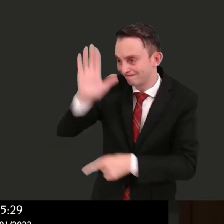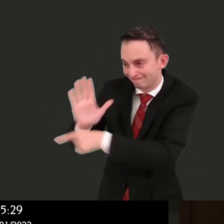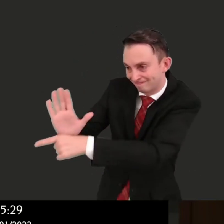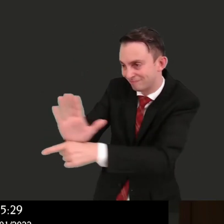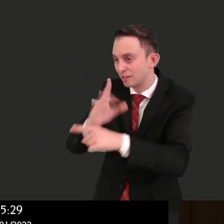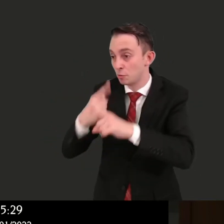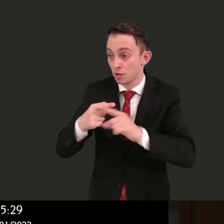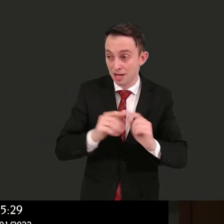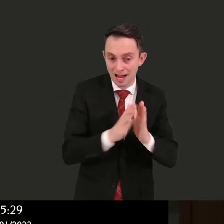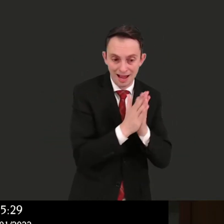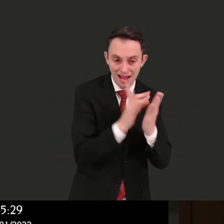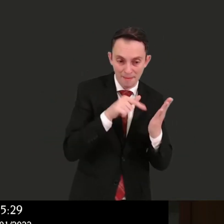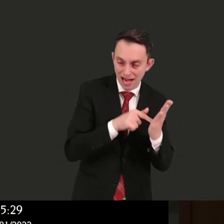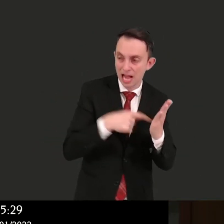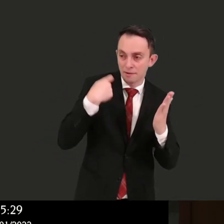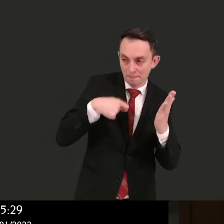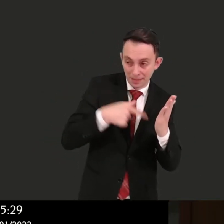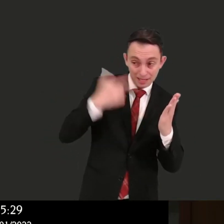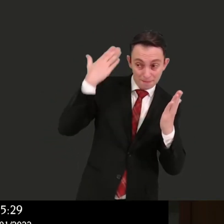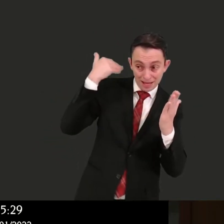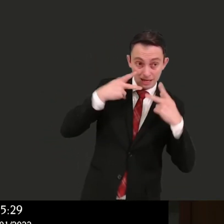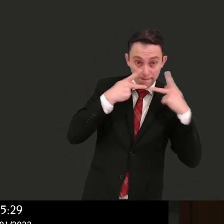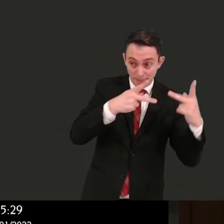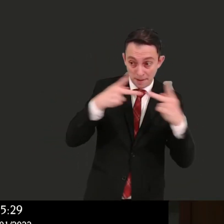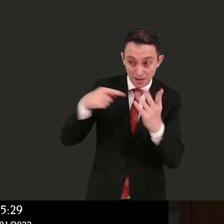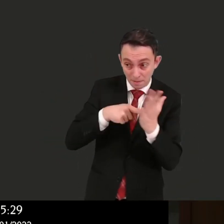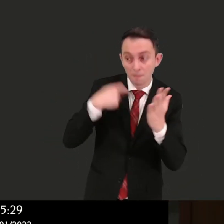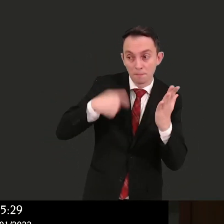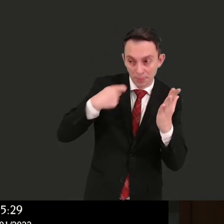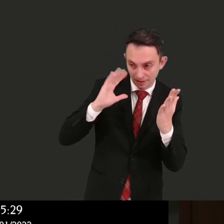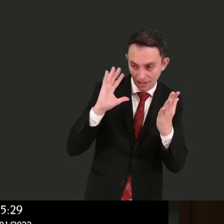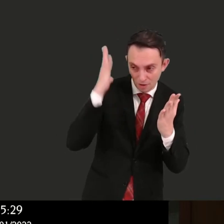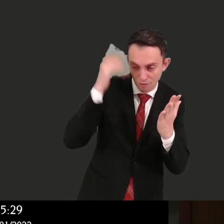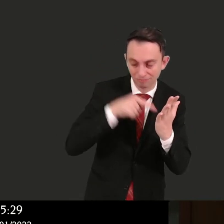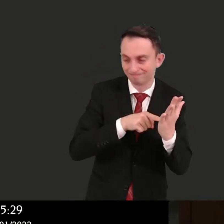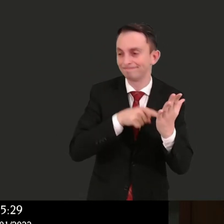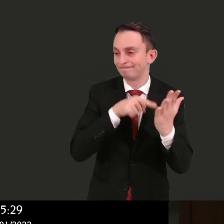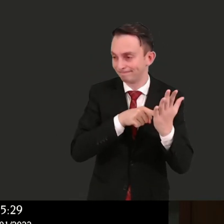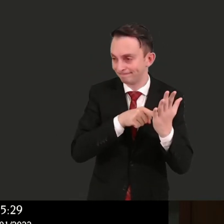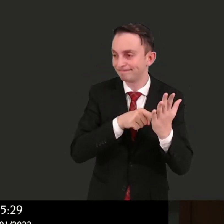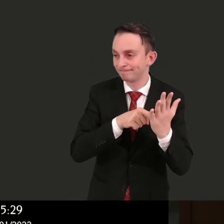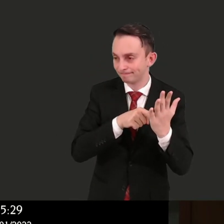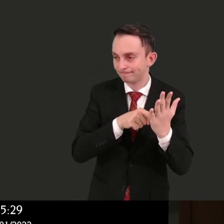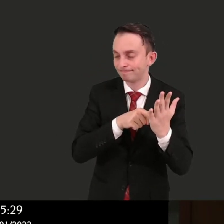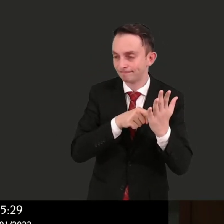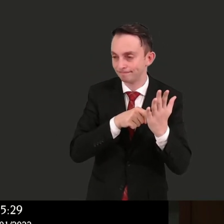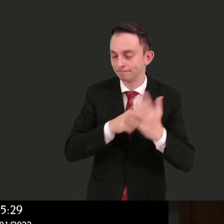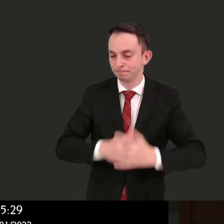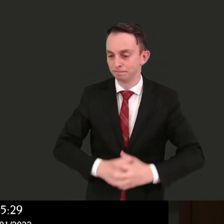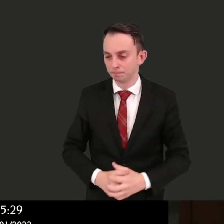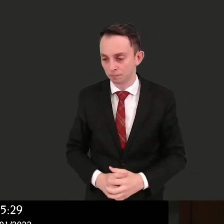a palavra de Deus. O mistério que esteve oculto desde todos os séculos e em todas as